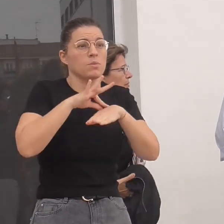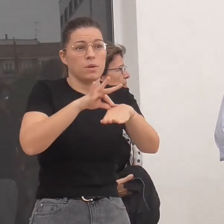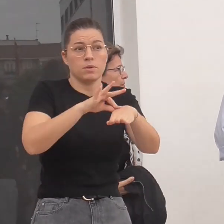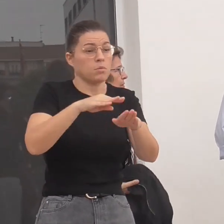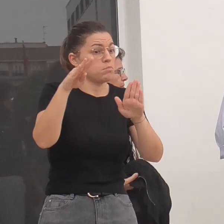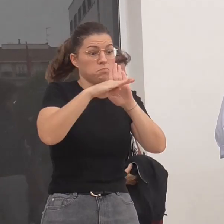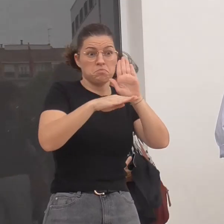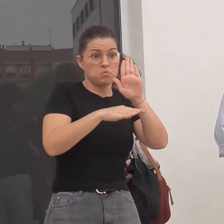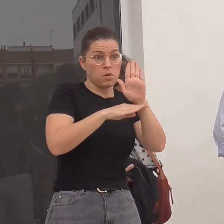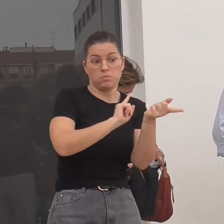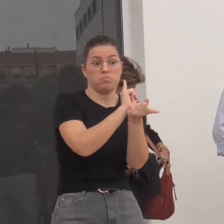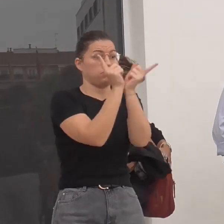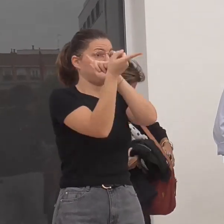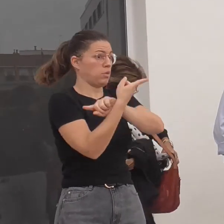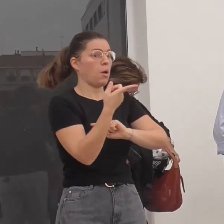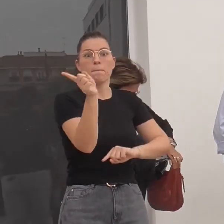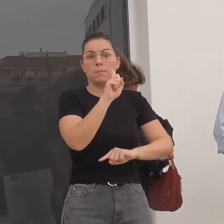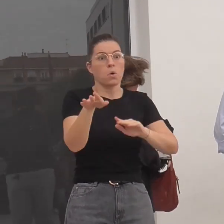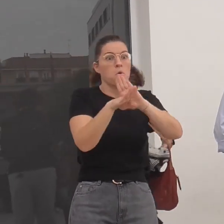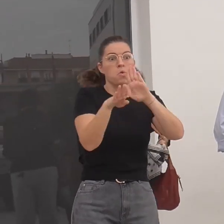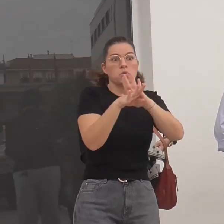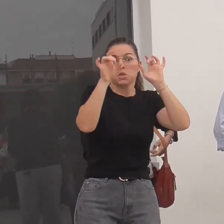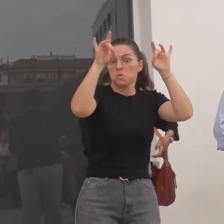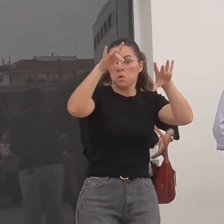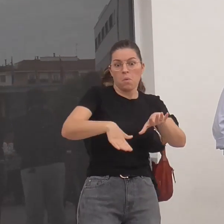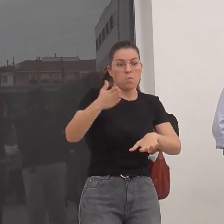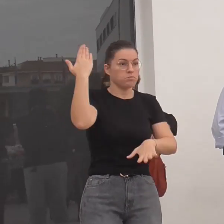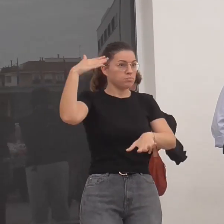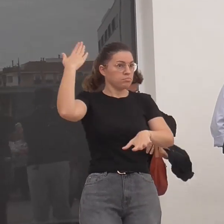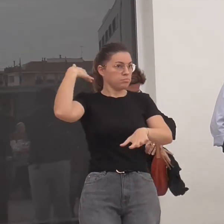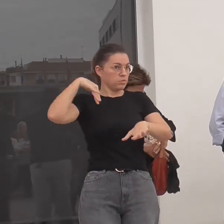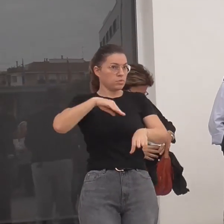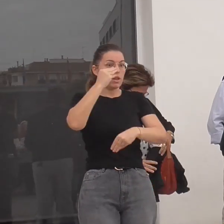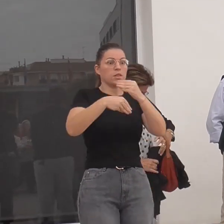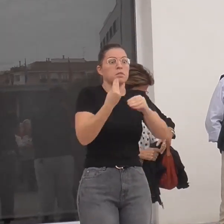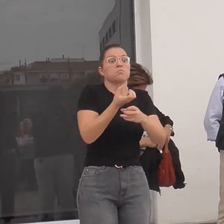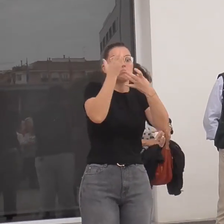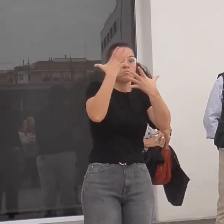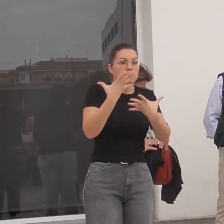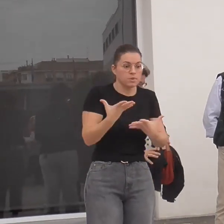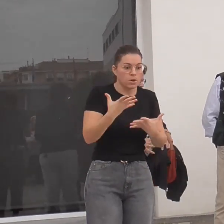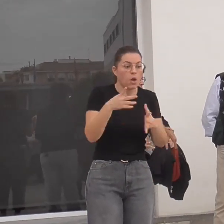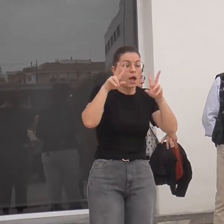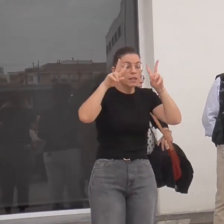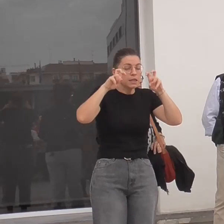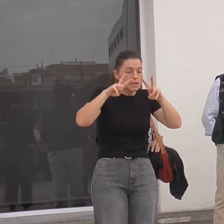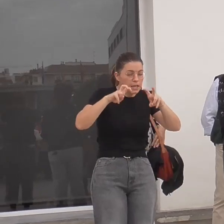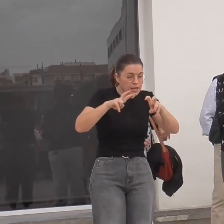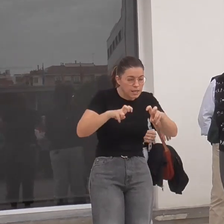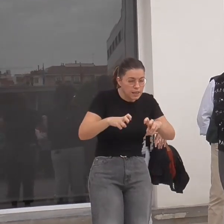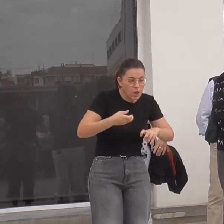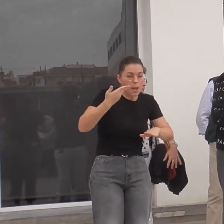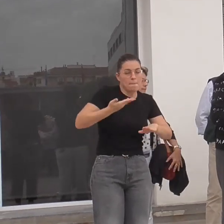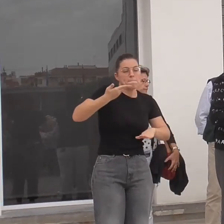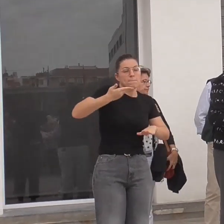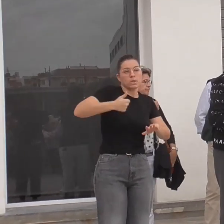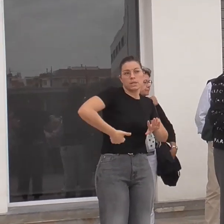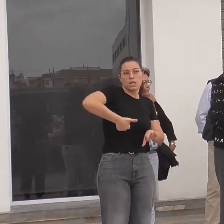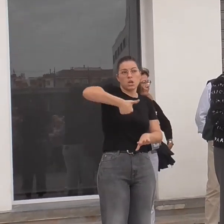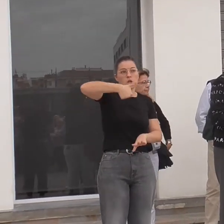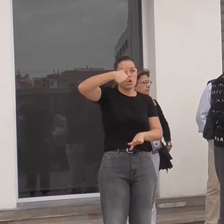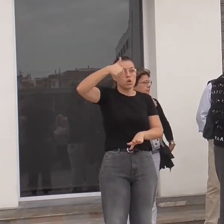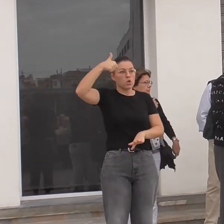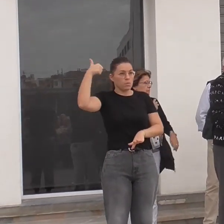se ha modificado ni se ha cambiado, y sin embargo, desde nuestro punto de vista y analizando lo más esencial de esos puntos, lo